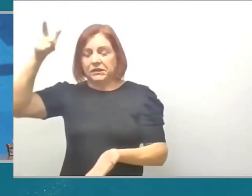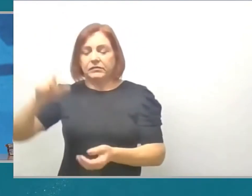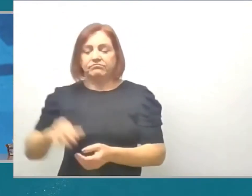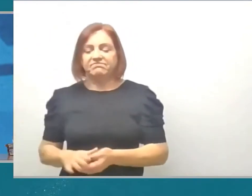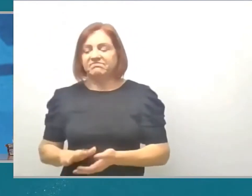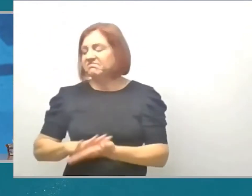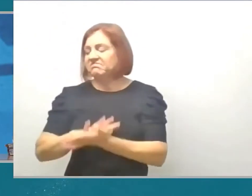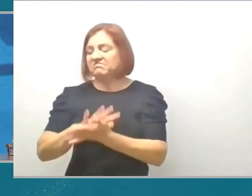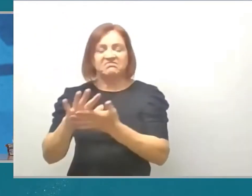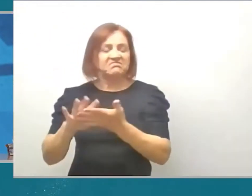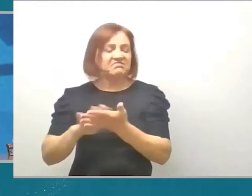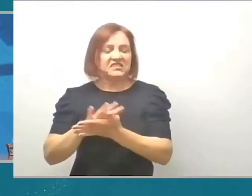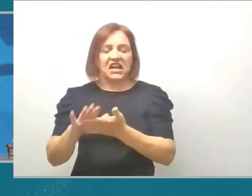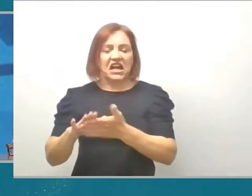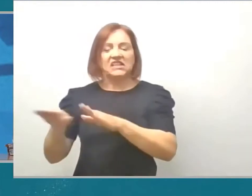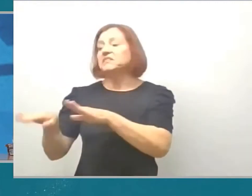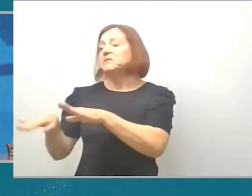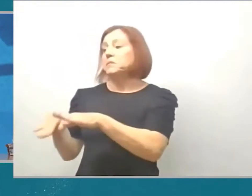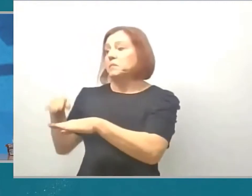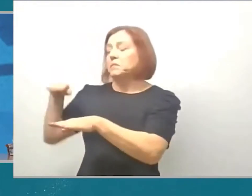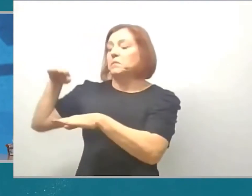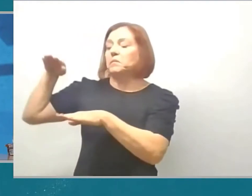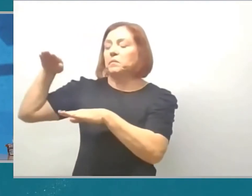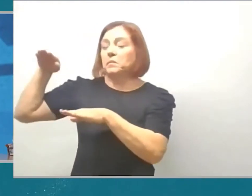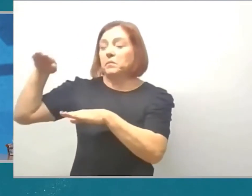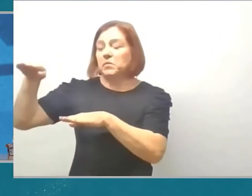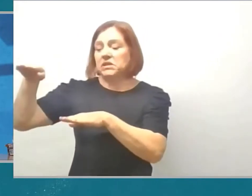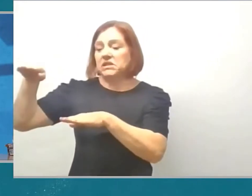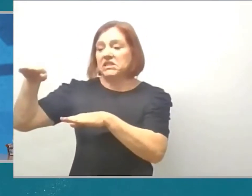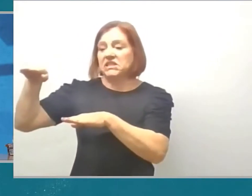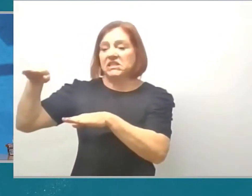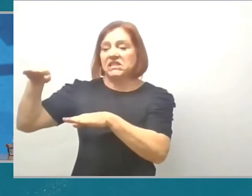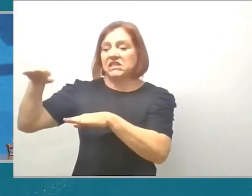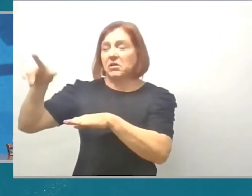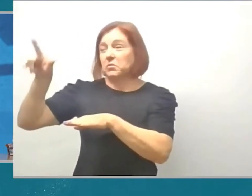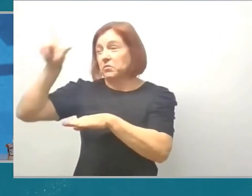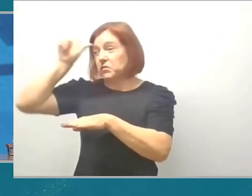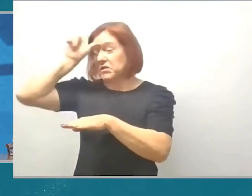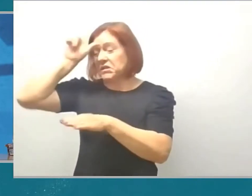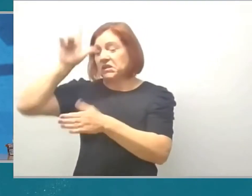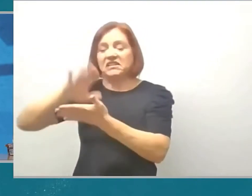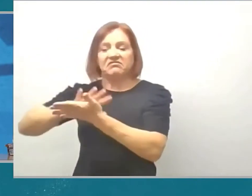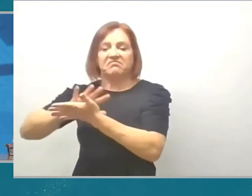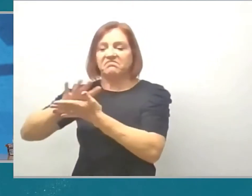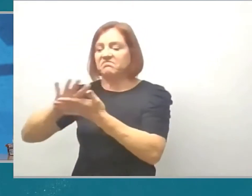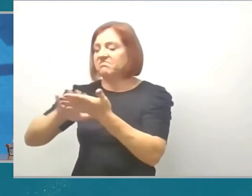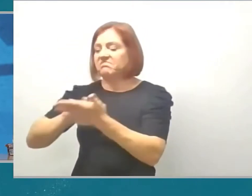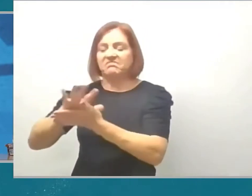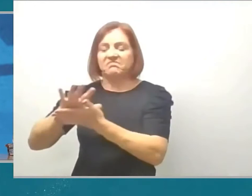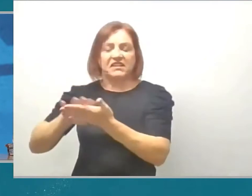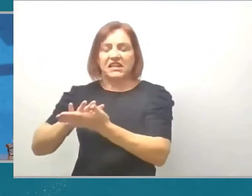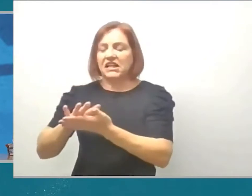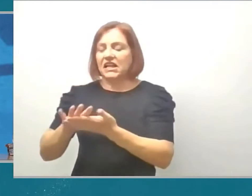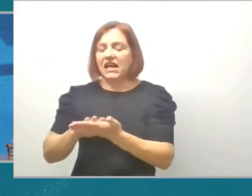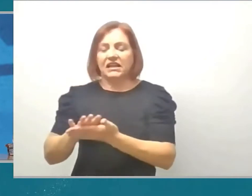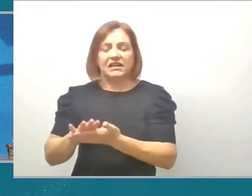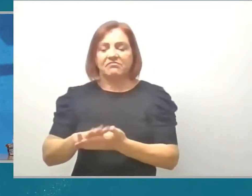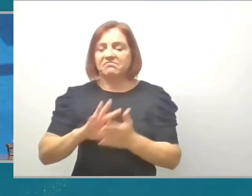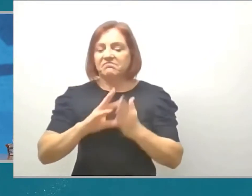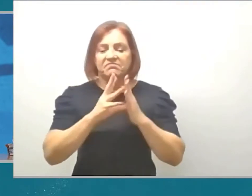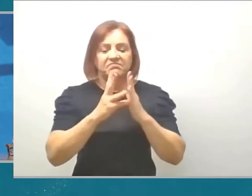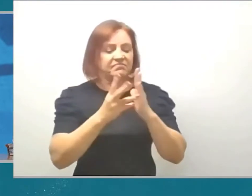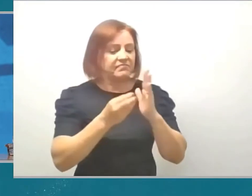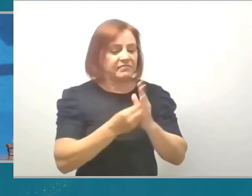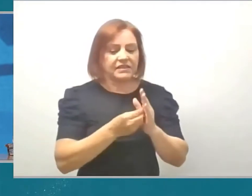não é nada, irmãos. Não estamos aqui pela posição. Não estamos aqui pelos seguidores de mim.